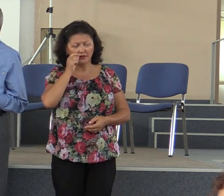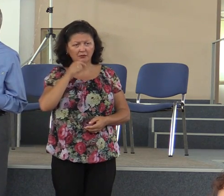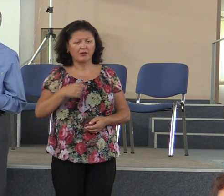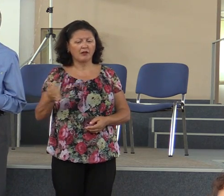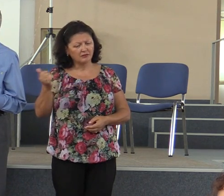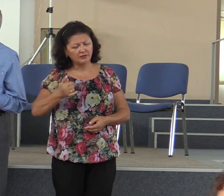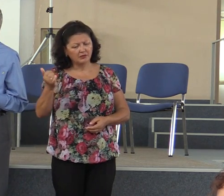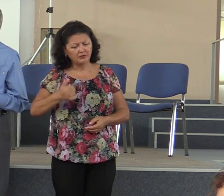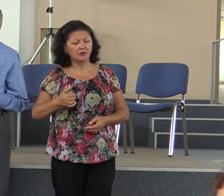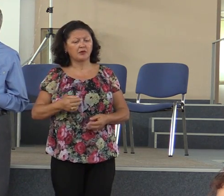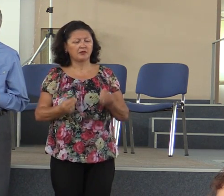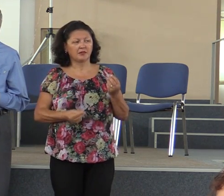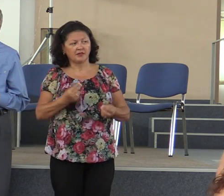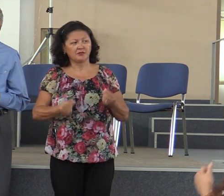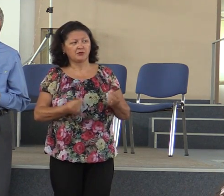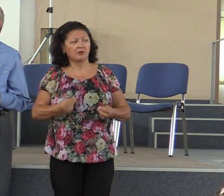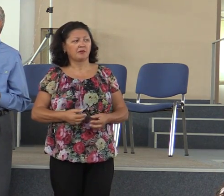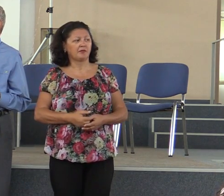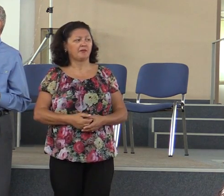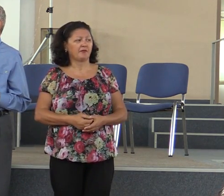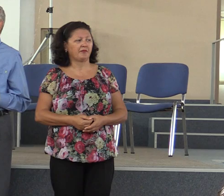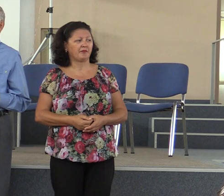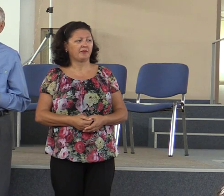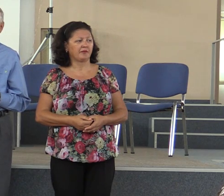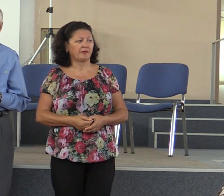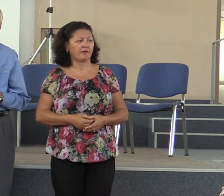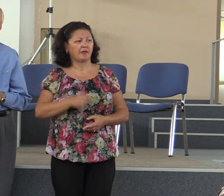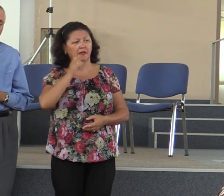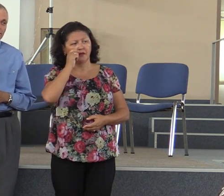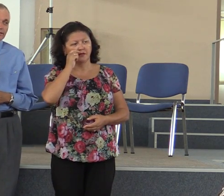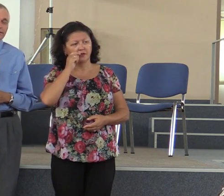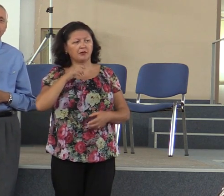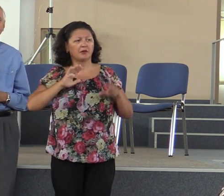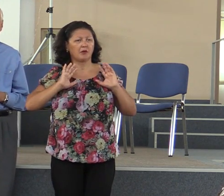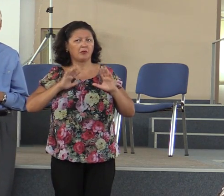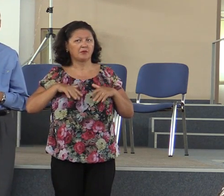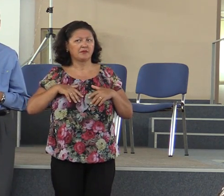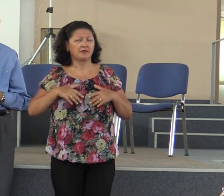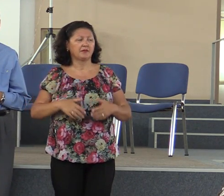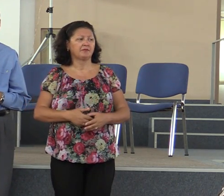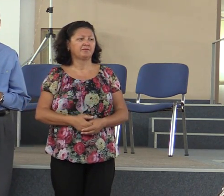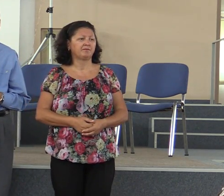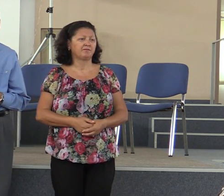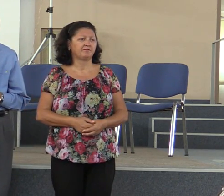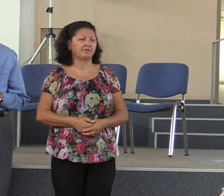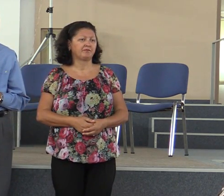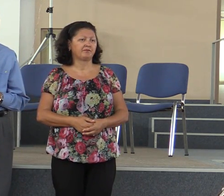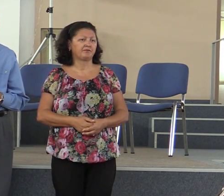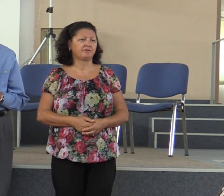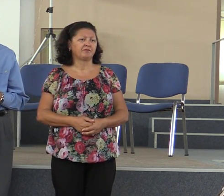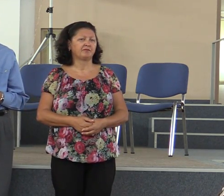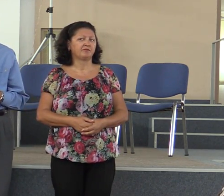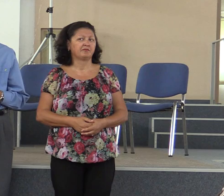să ne jucăm." Daddy was tired at this time. Dar tăticul era obosit. He says, "Can I just read the paper